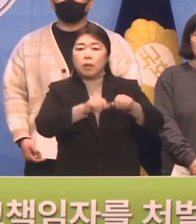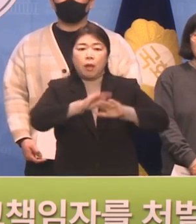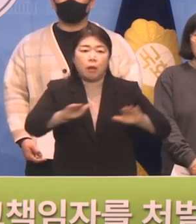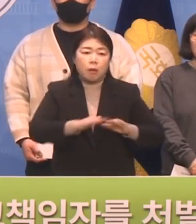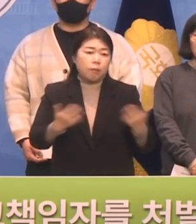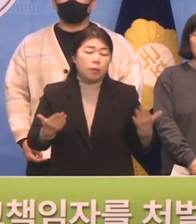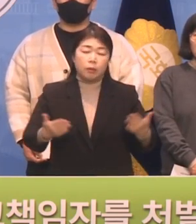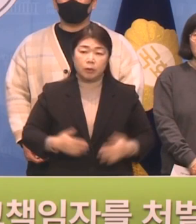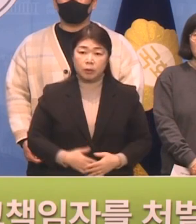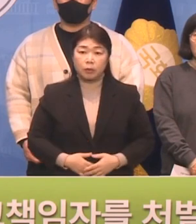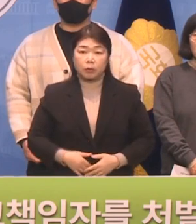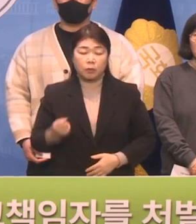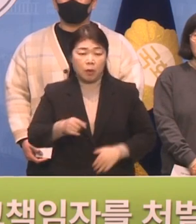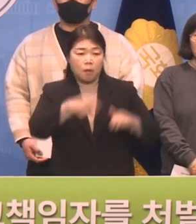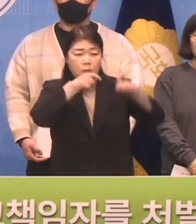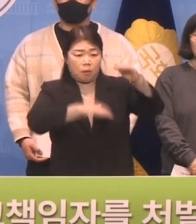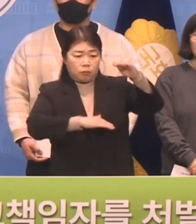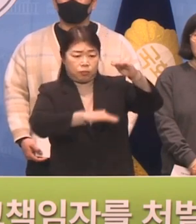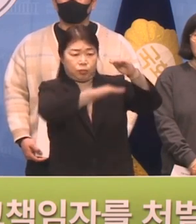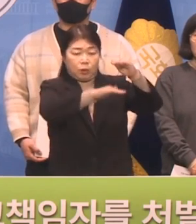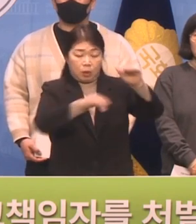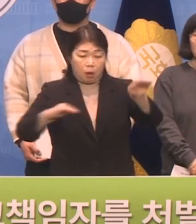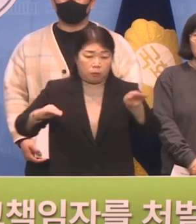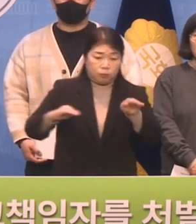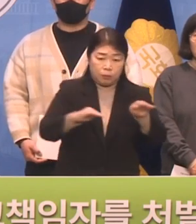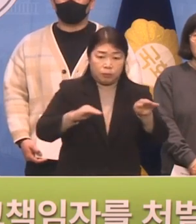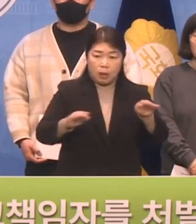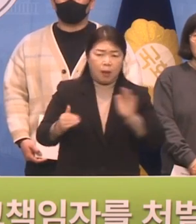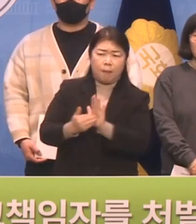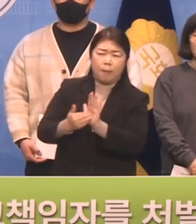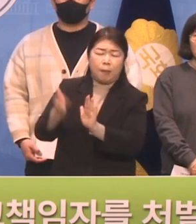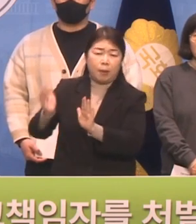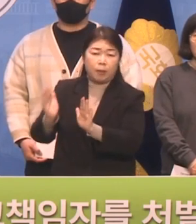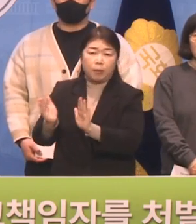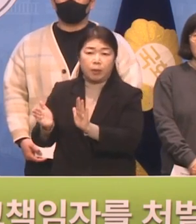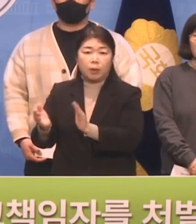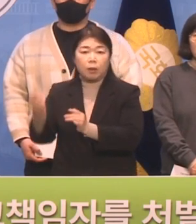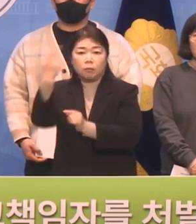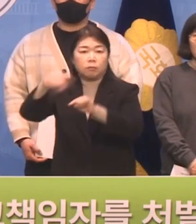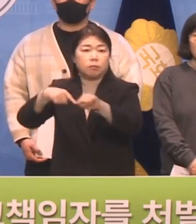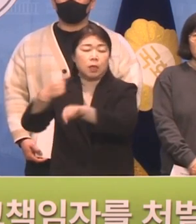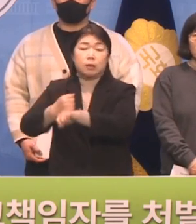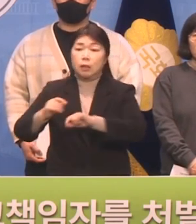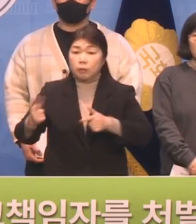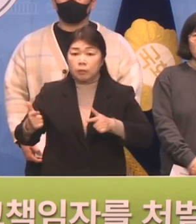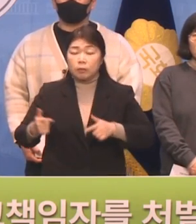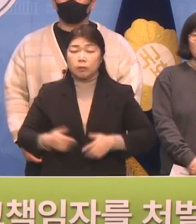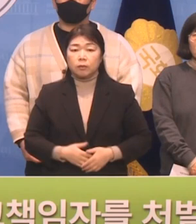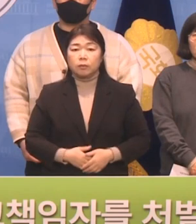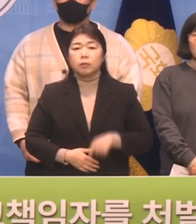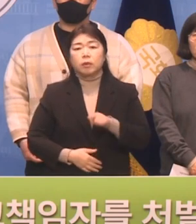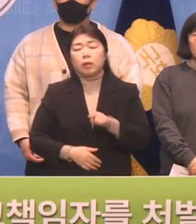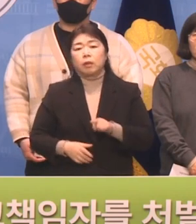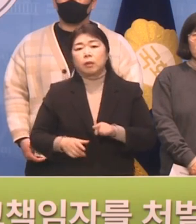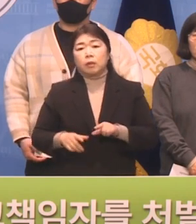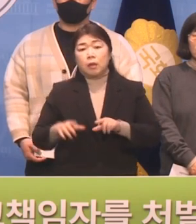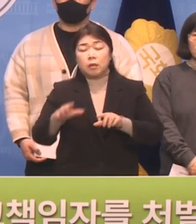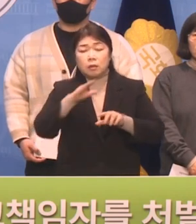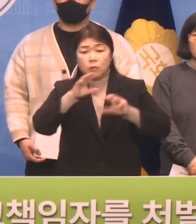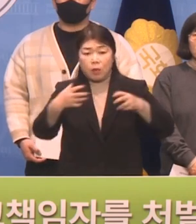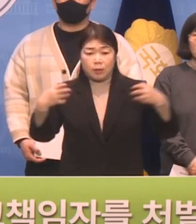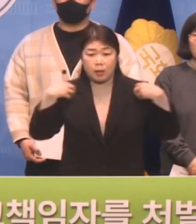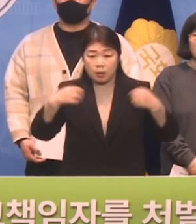여러 차량들의 진입을 막아 추가 피해를 예방한 주체도 국가가 아니라 시민